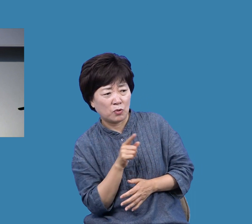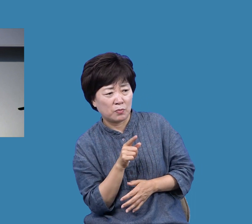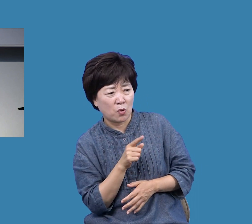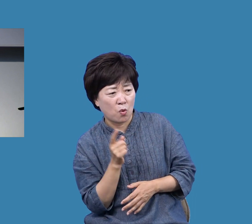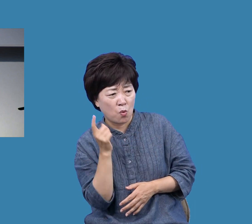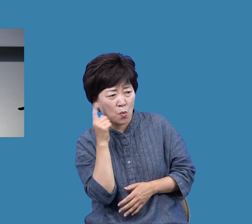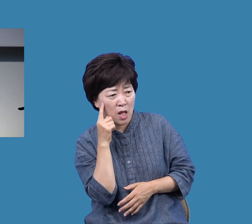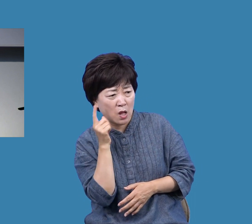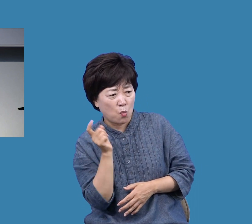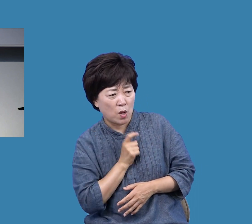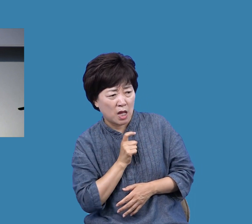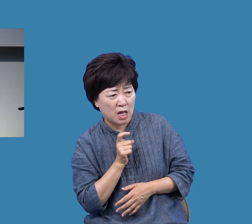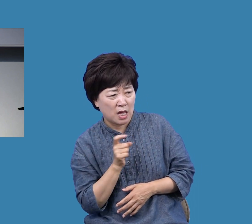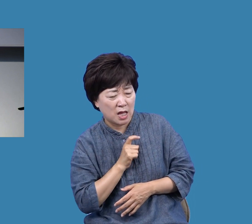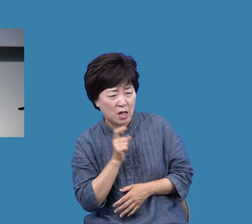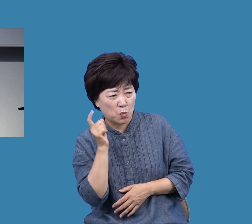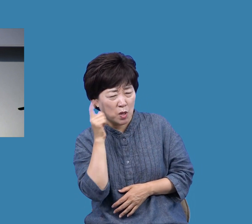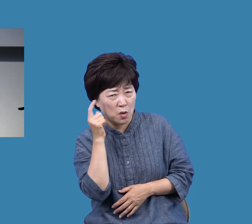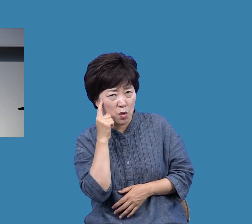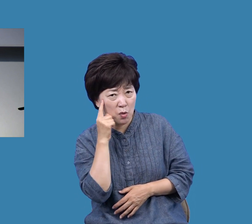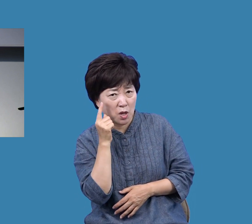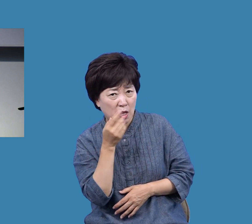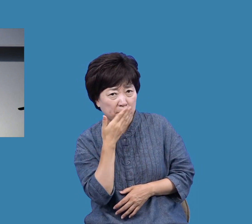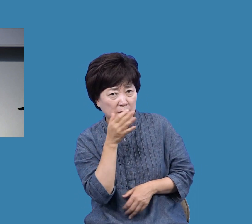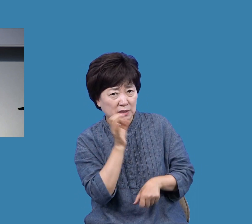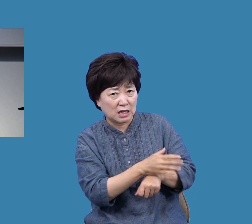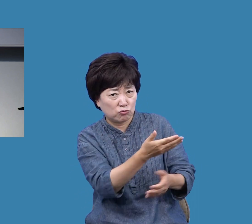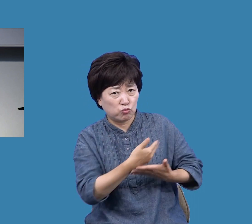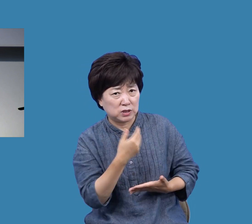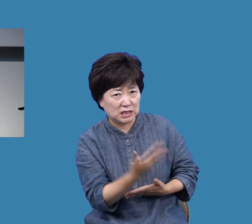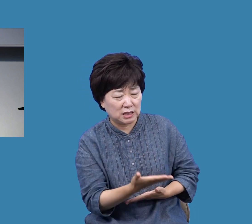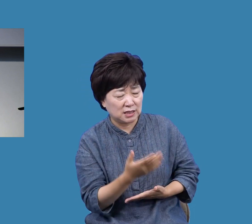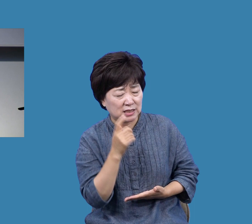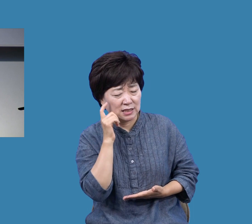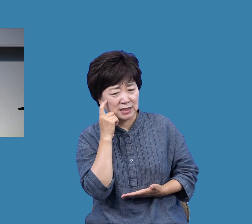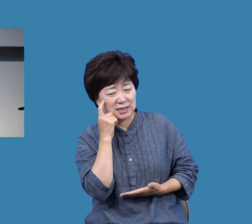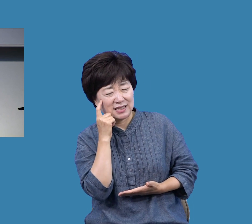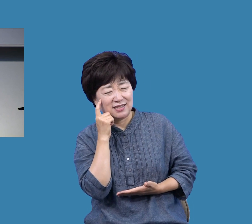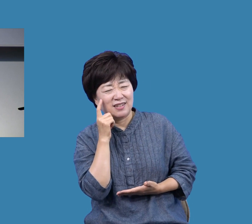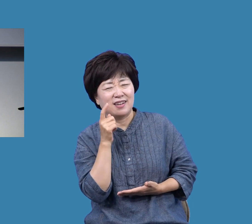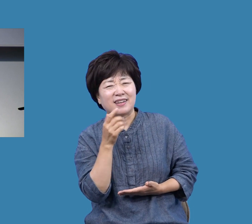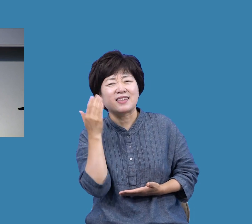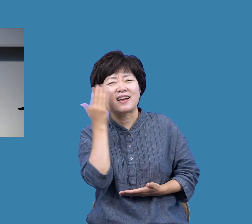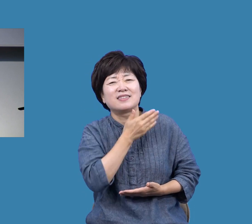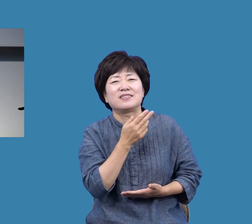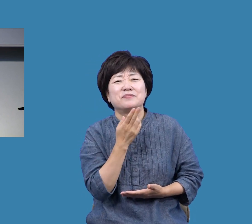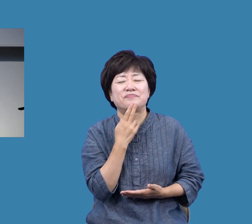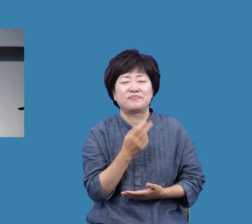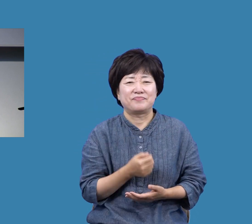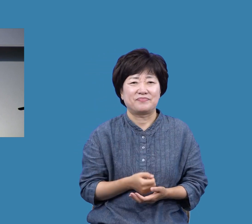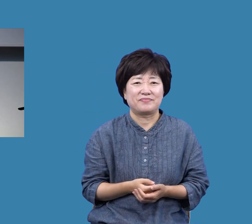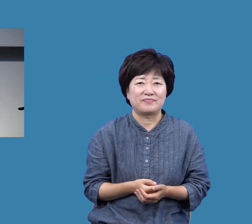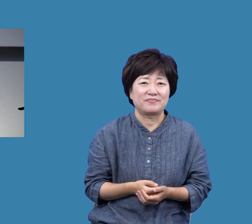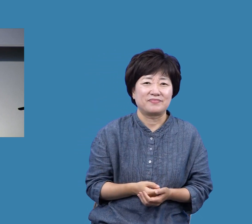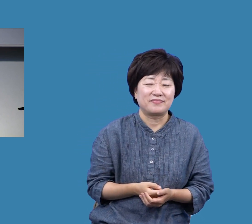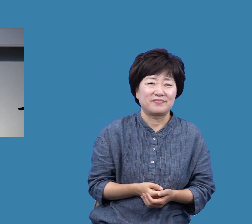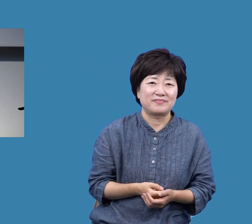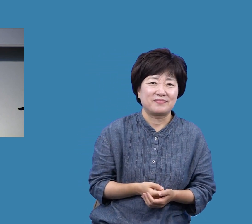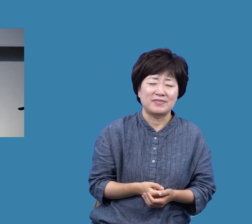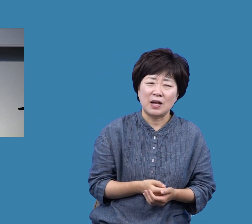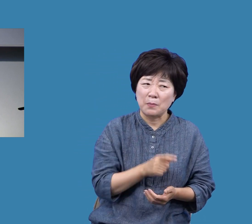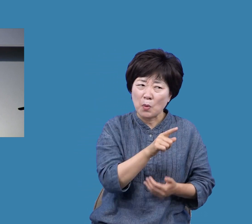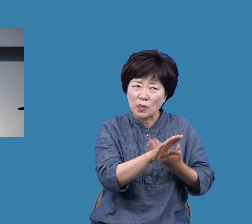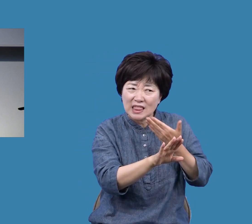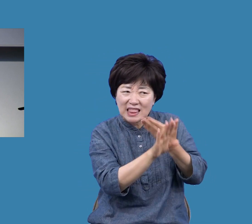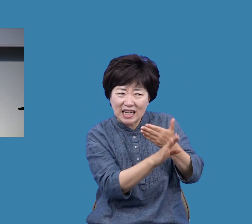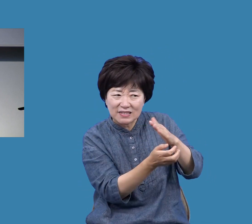왜 샀을까? 그러니까 이건 뭐예요, 여러분? 에일리크리네이아 하지 않은 거야. 그러니까 다른